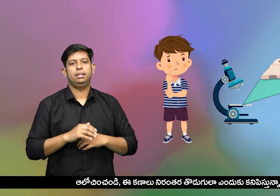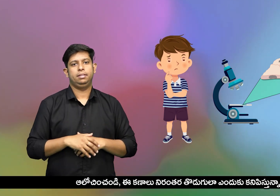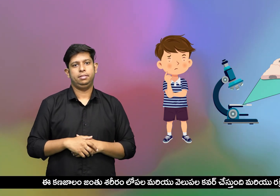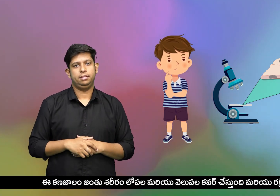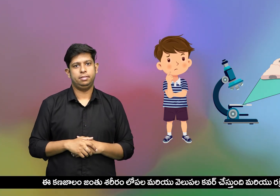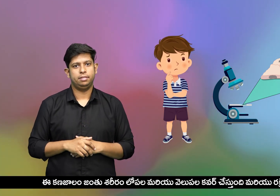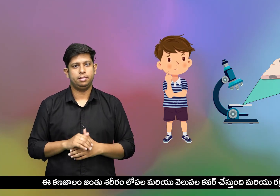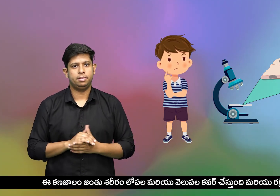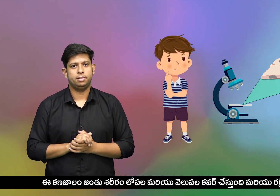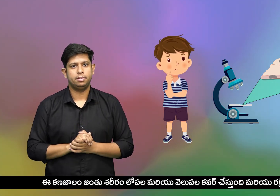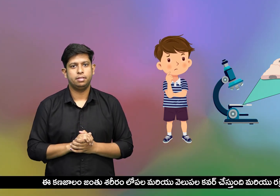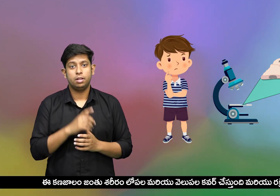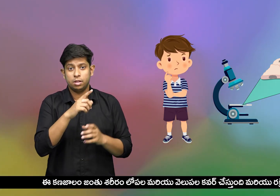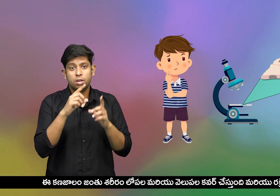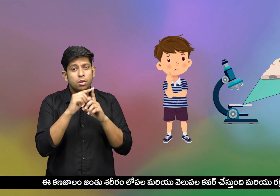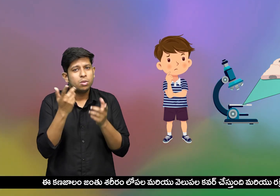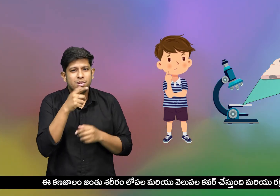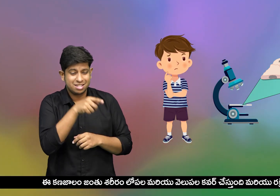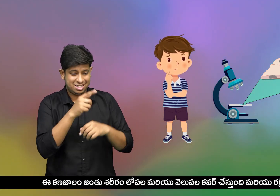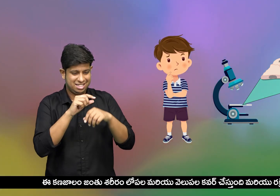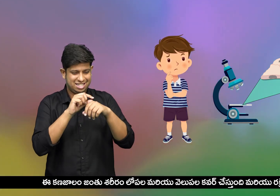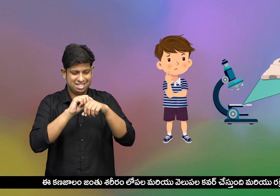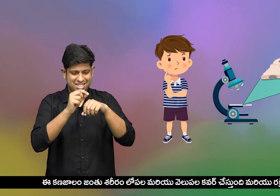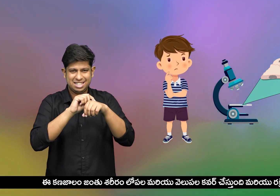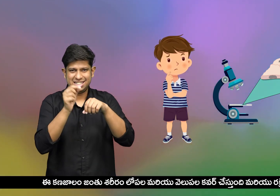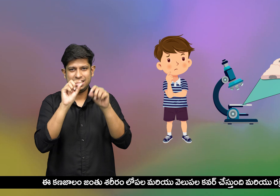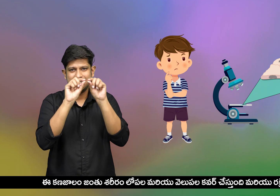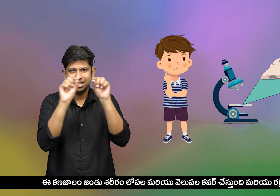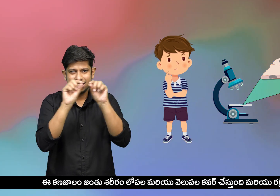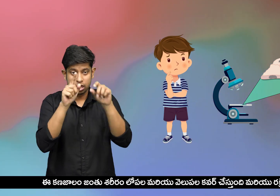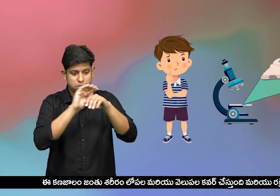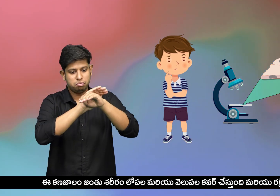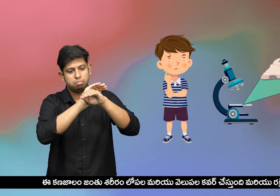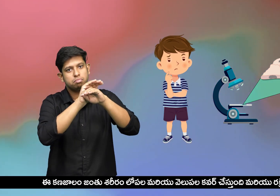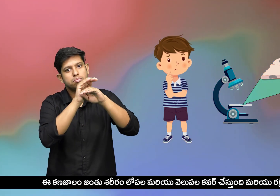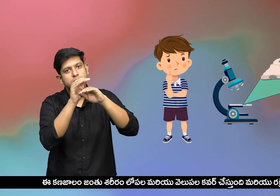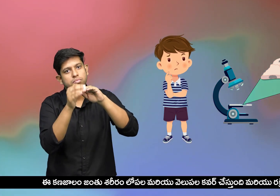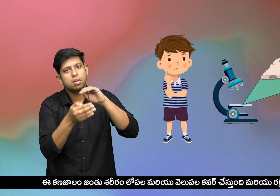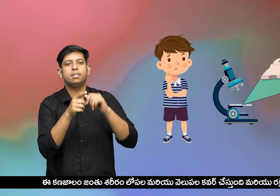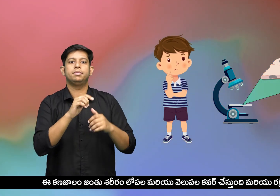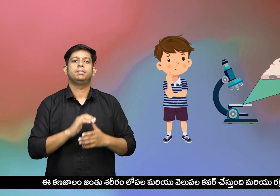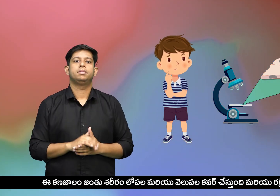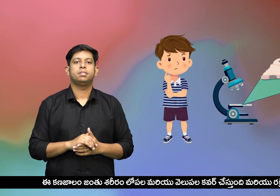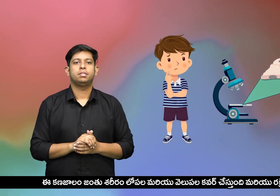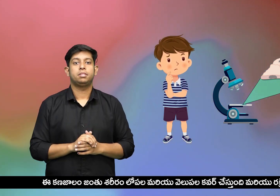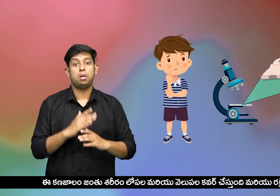ఈ కణజాలం జంతు శరీరం లోపల మరియు వెలుపల కవర్ చేస్తుంది మరియు